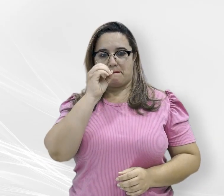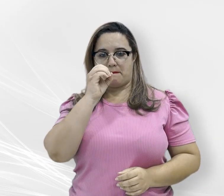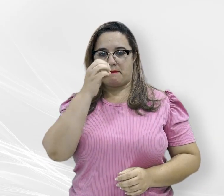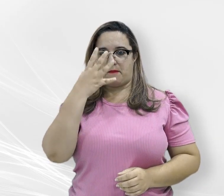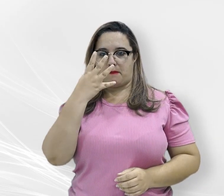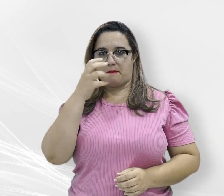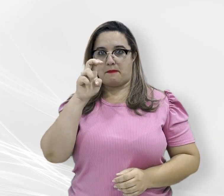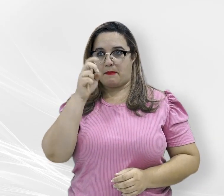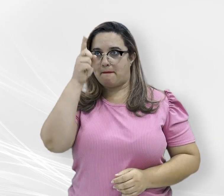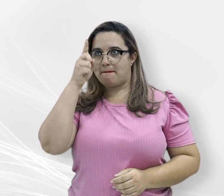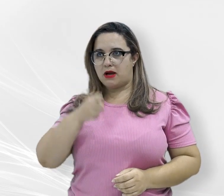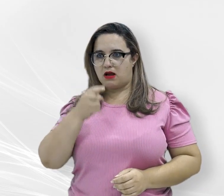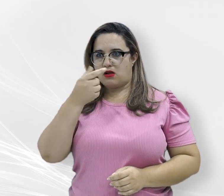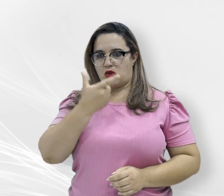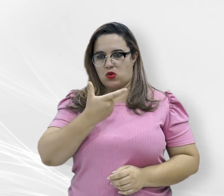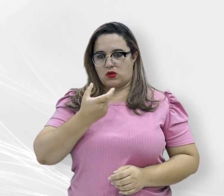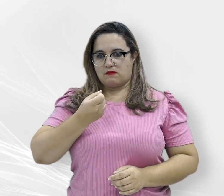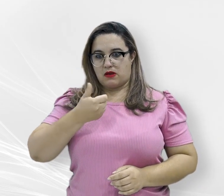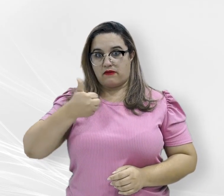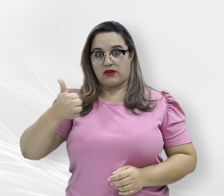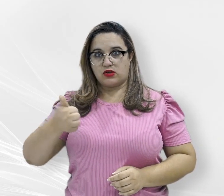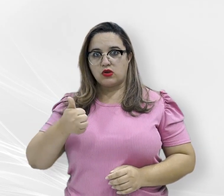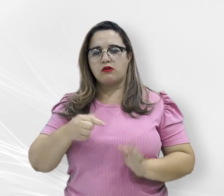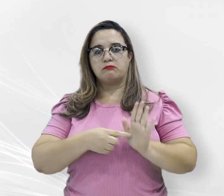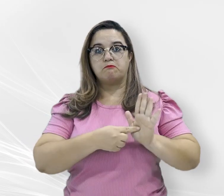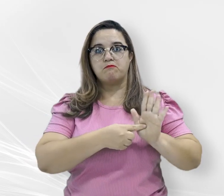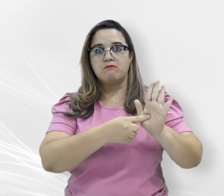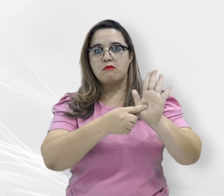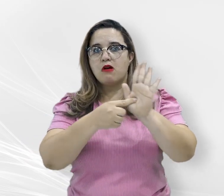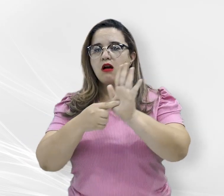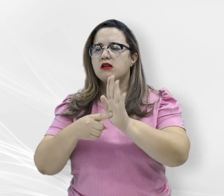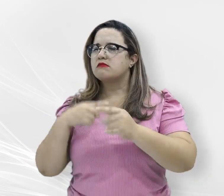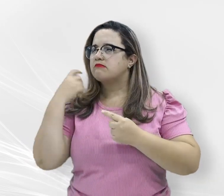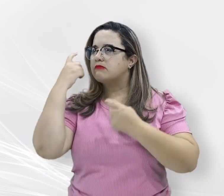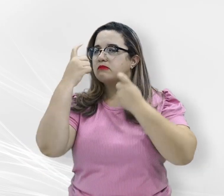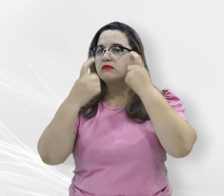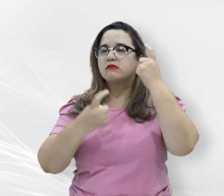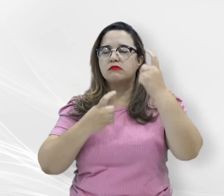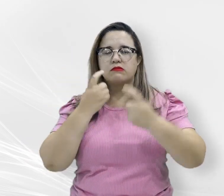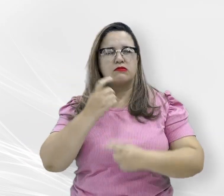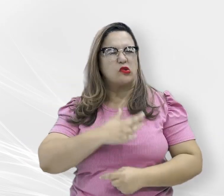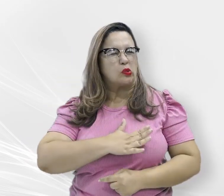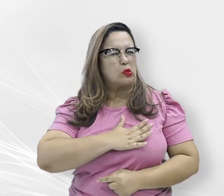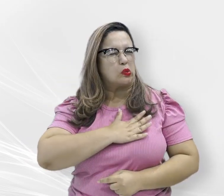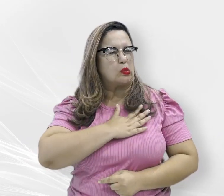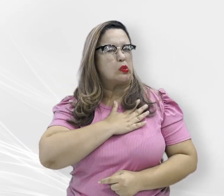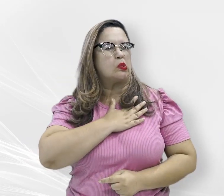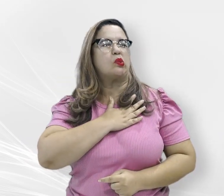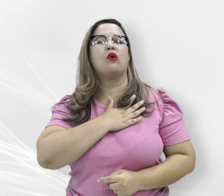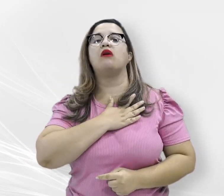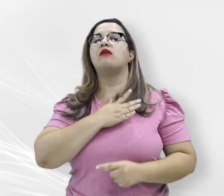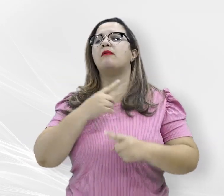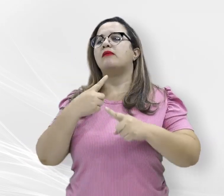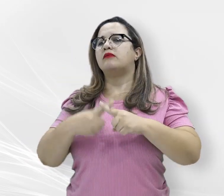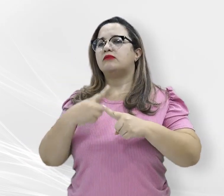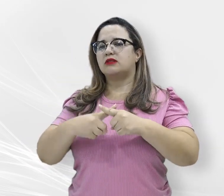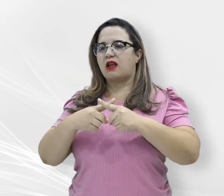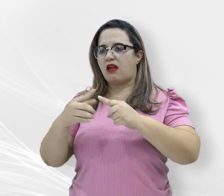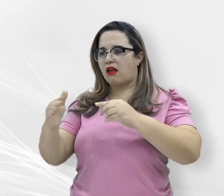1045/2021, vem, pela presente nota pública, manifestar preocupação e repúdio diante da possibilidade de grave retrocesso no